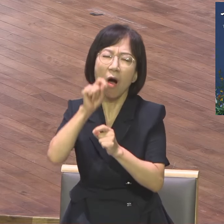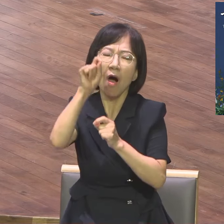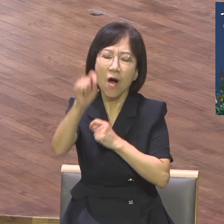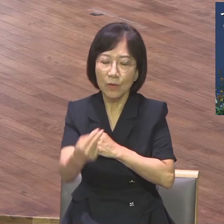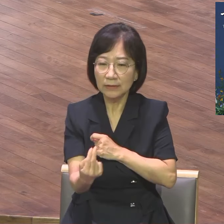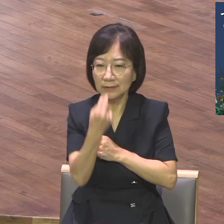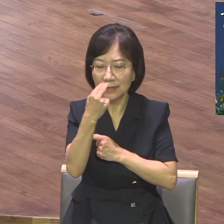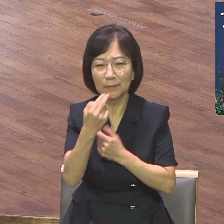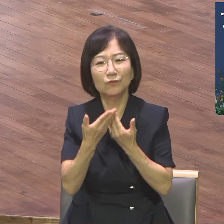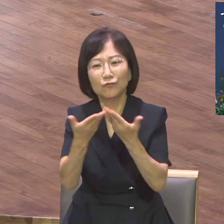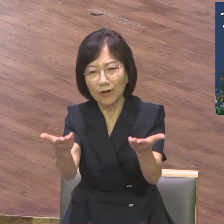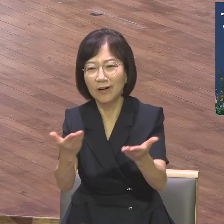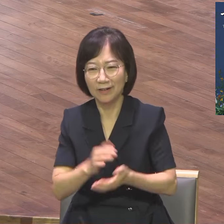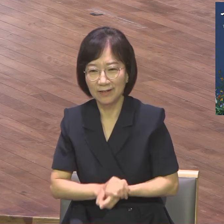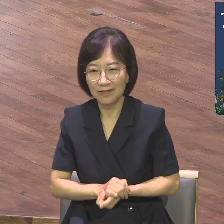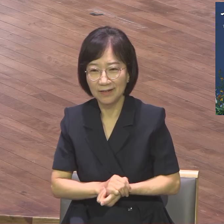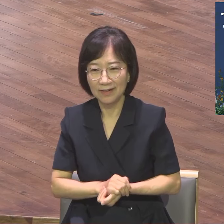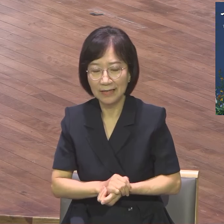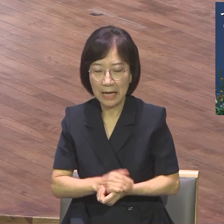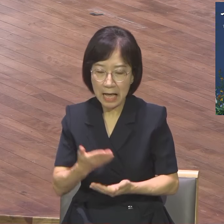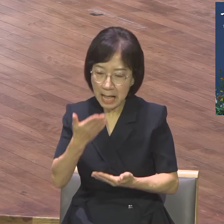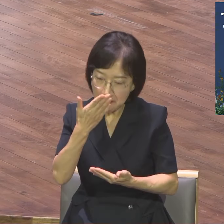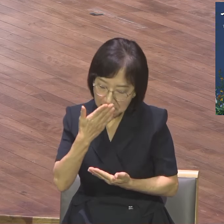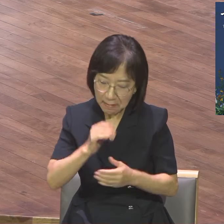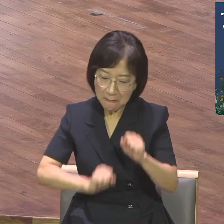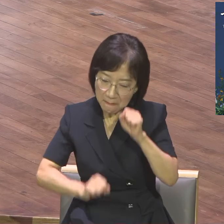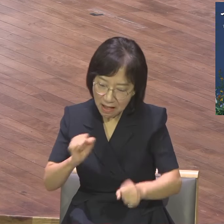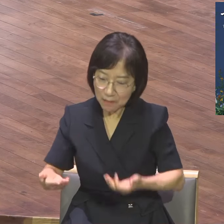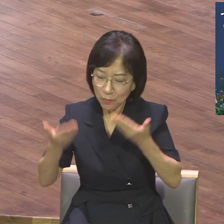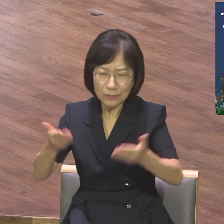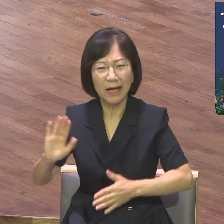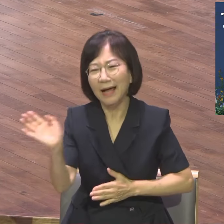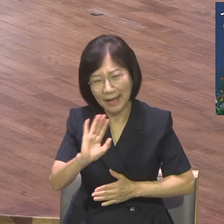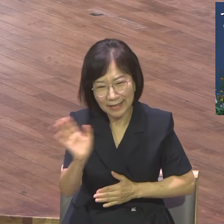이것 때문에 생을 올인했다니까요. 영생이 있기 때문에.